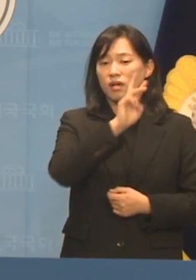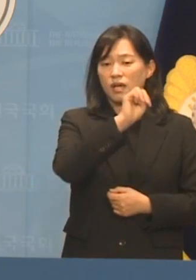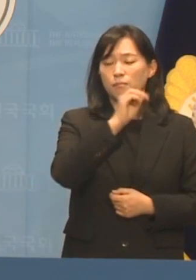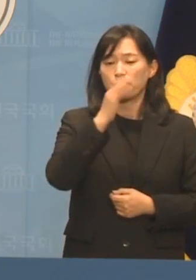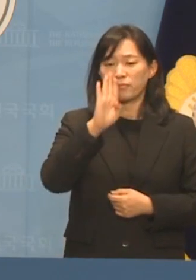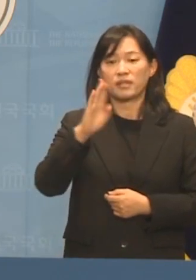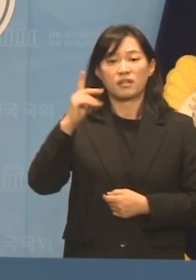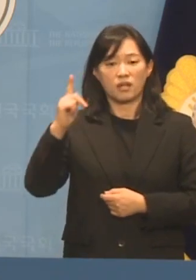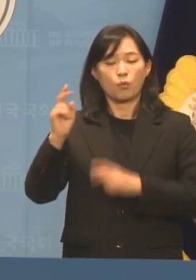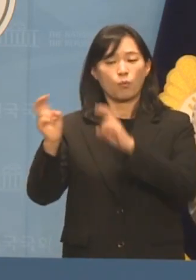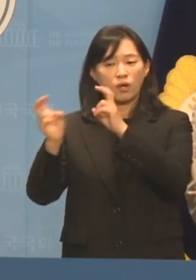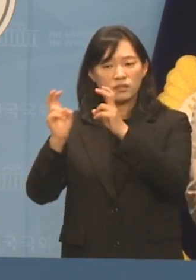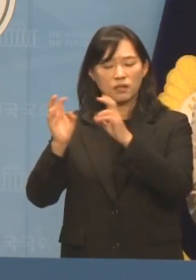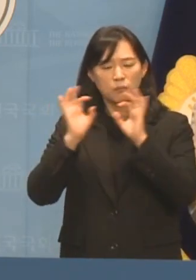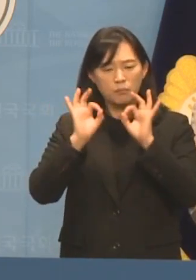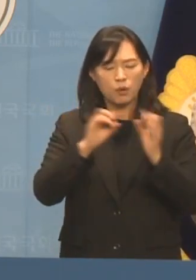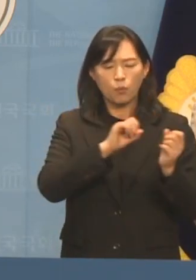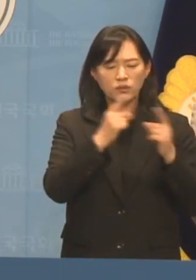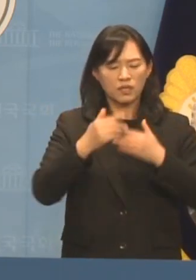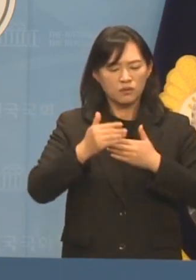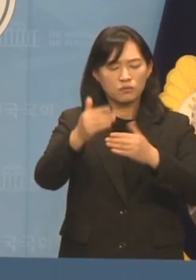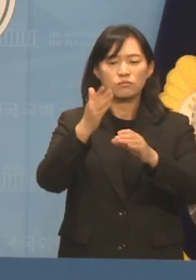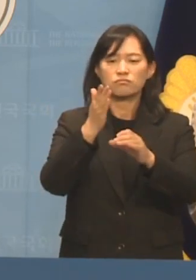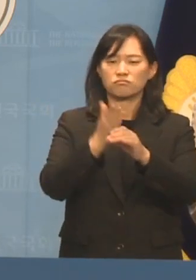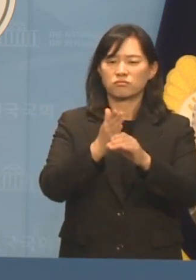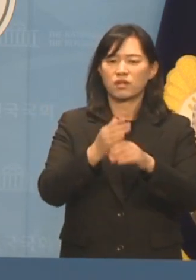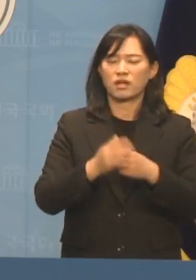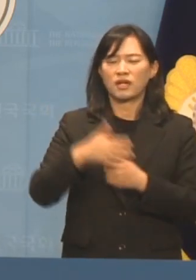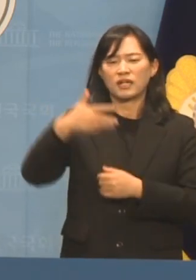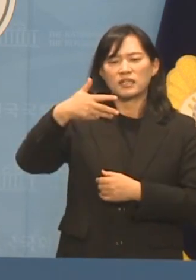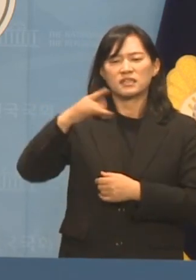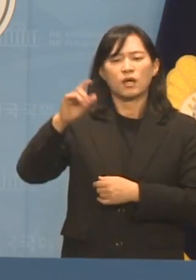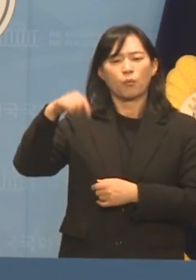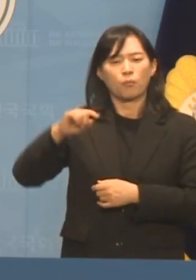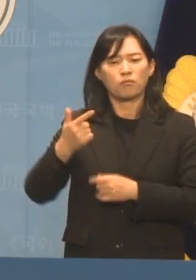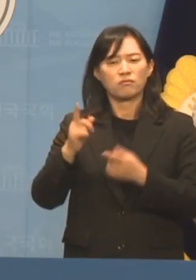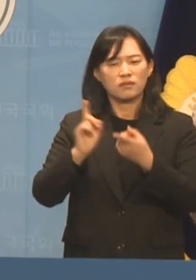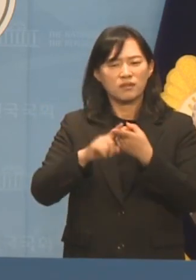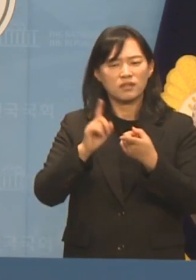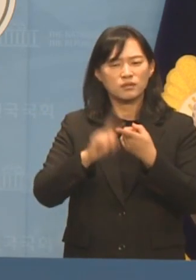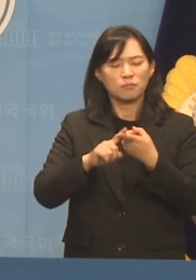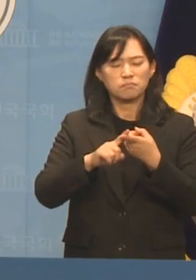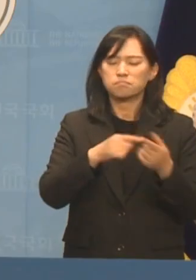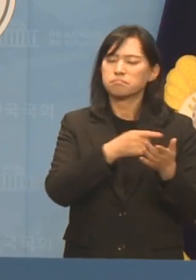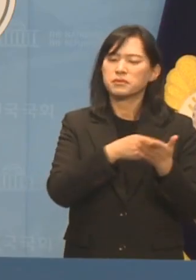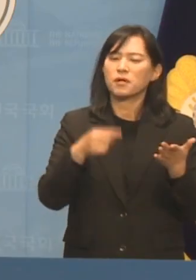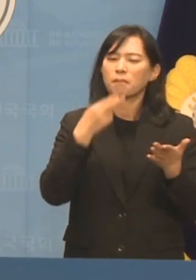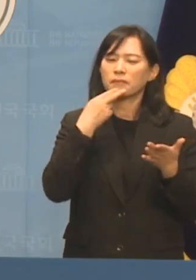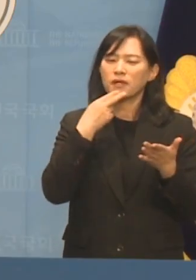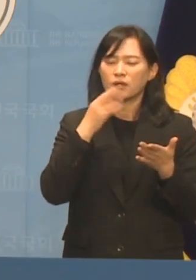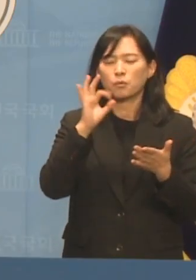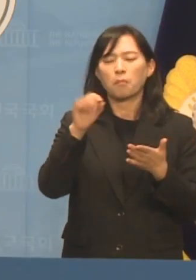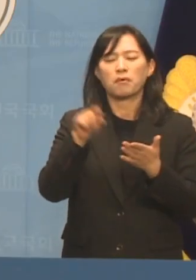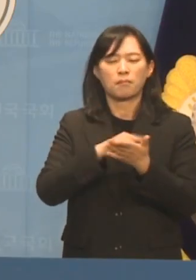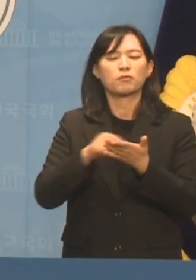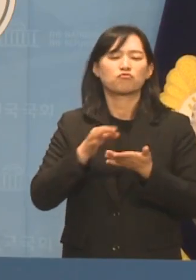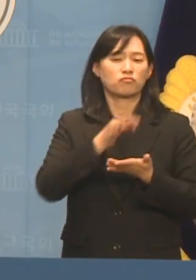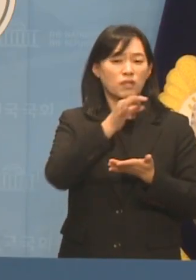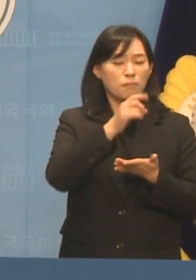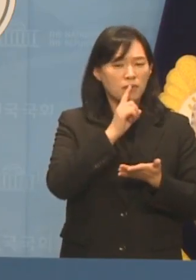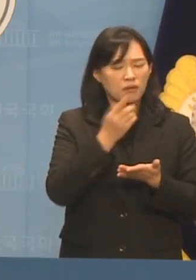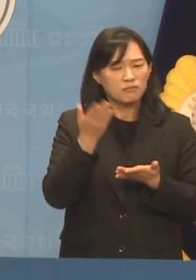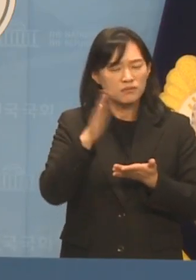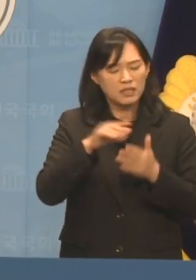파트너즈는 아마도 회상 절차 중에 상거래 채권에 대해서 입점업체들에 대해서는 피해가 없게 변제한다고는 하고 있지만